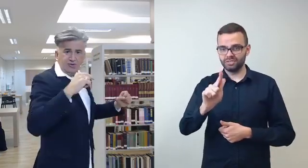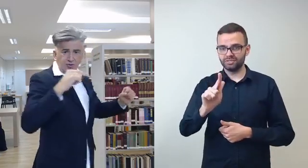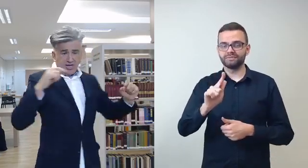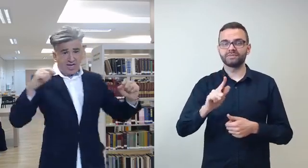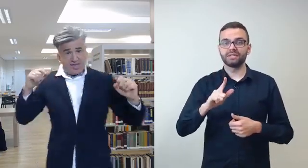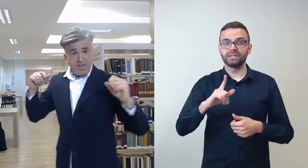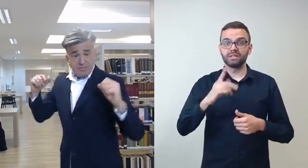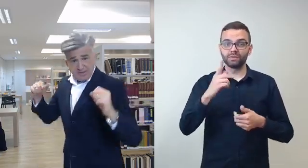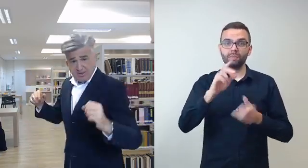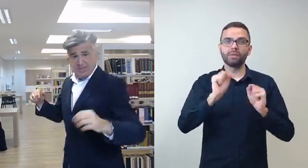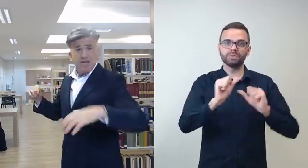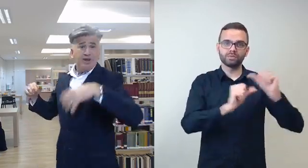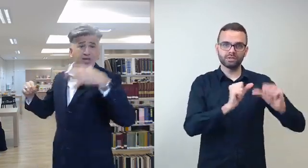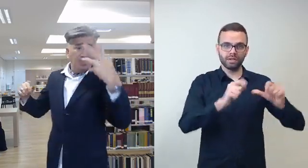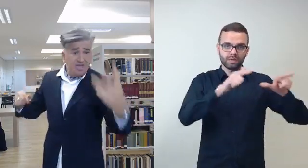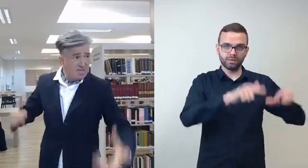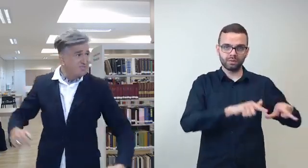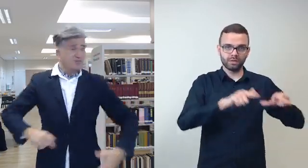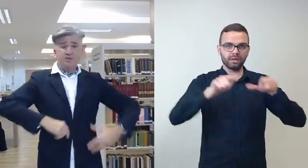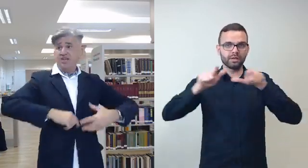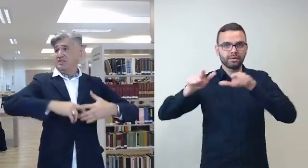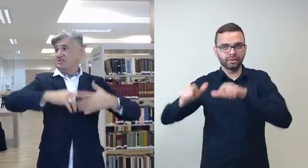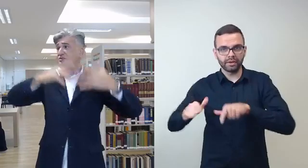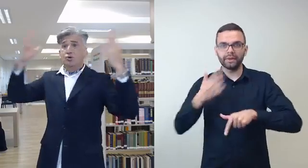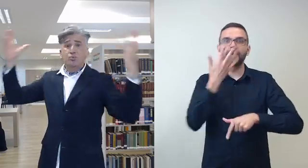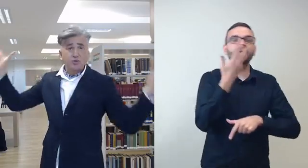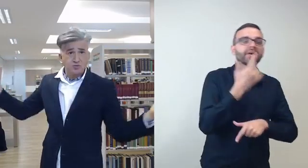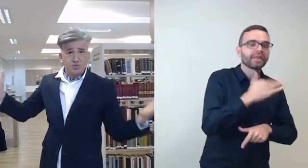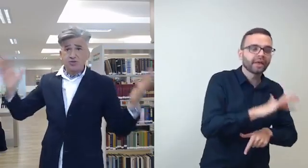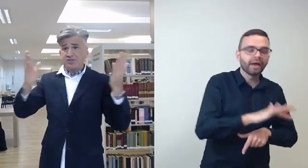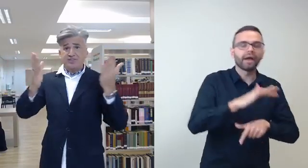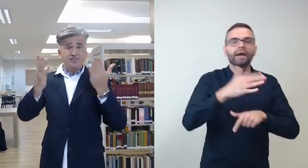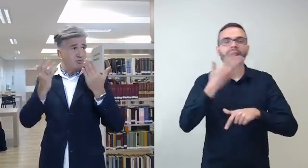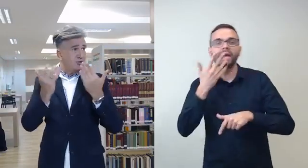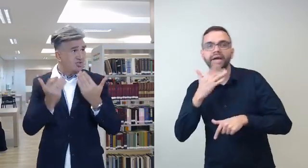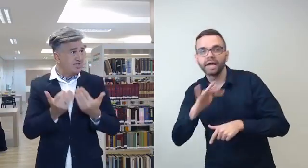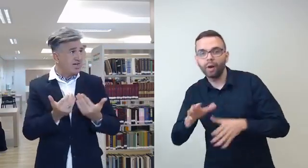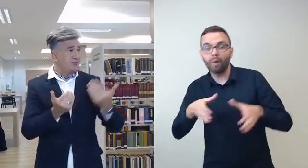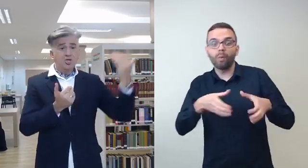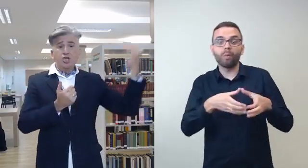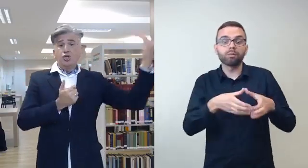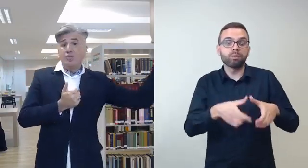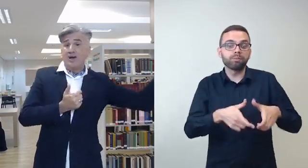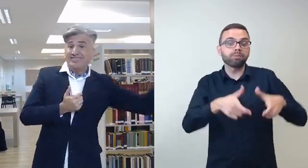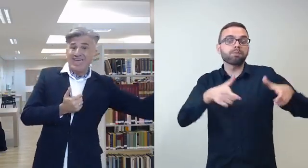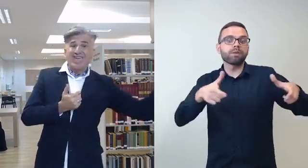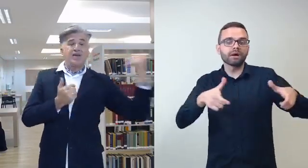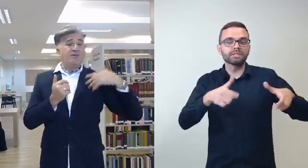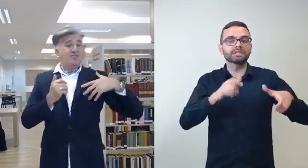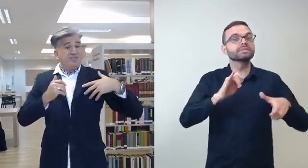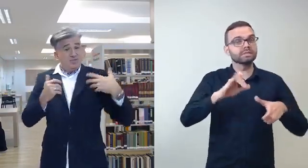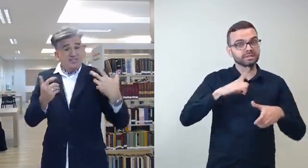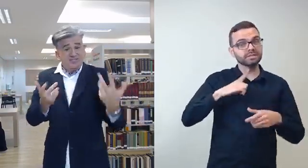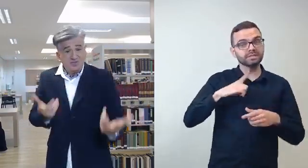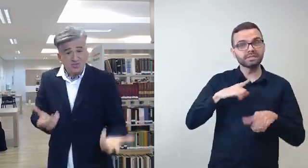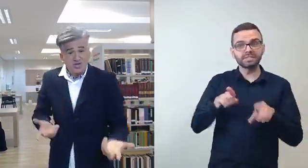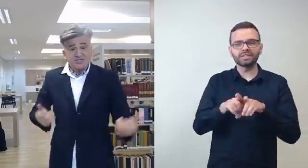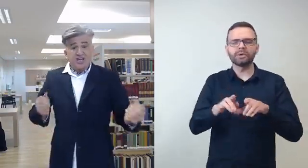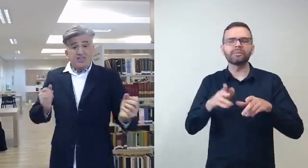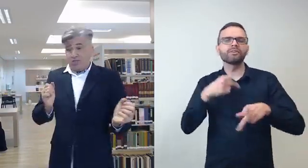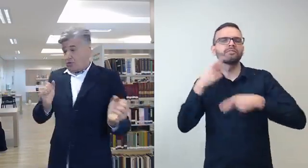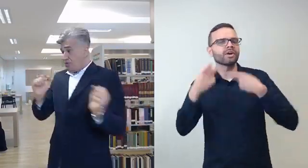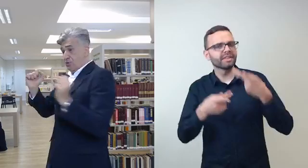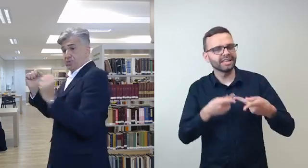sai do lugar, que é para interpretar para crianças, para grandes públicos, quando não está sendo projetado numa tela, para fazer contação de